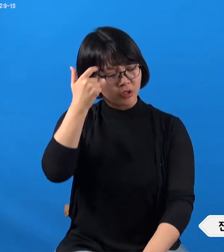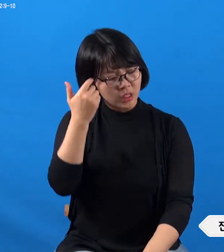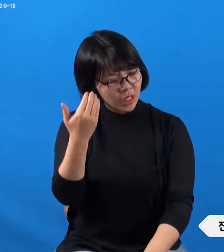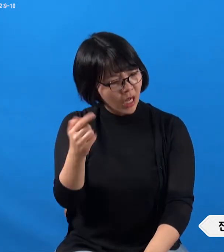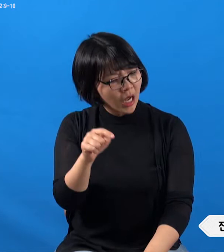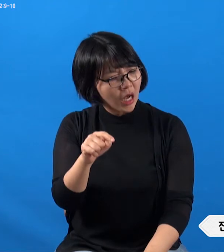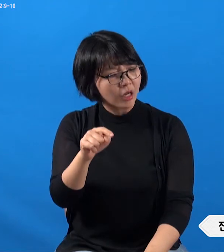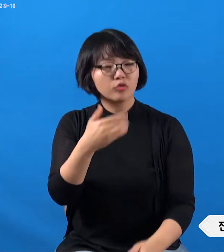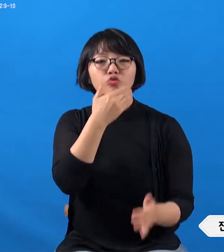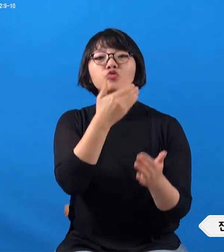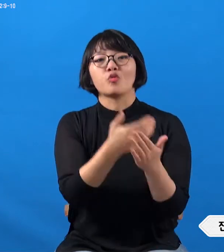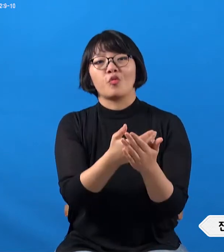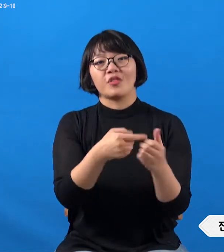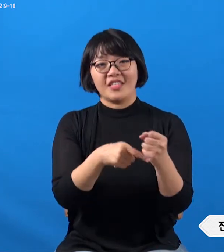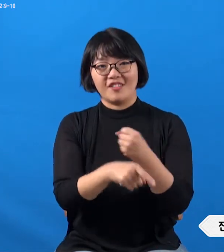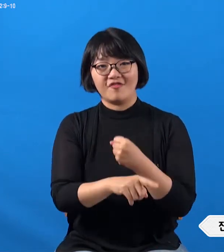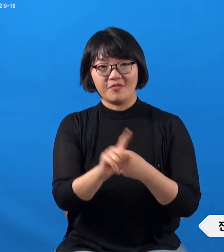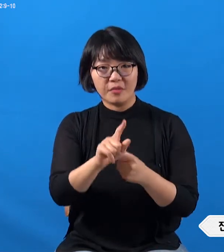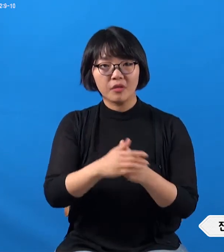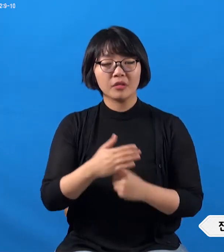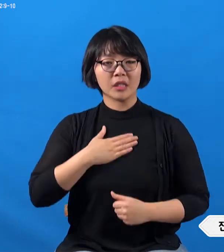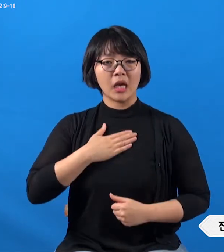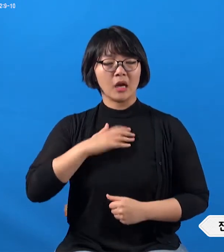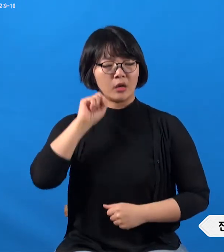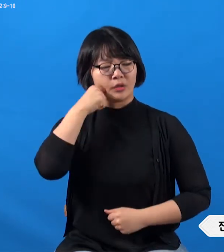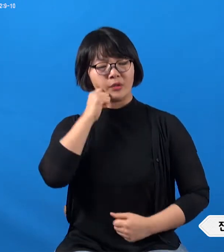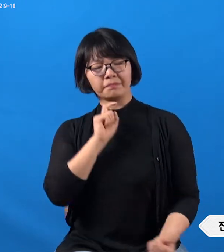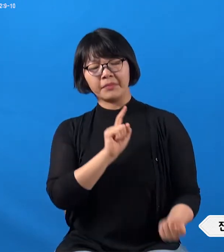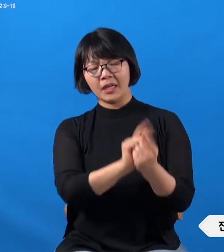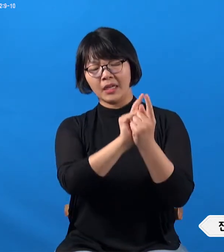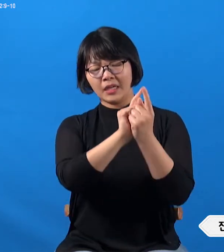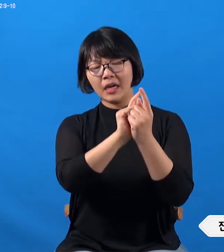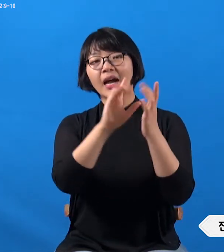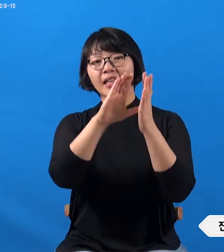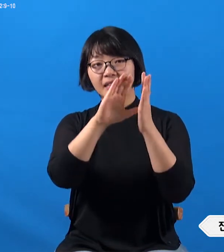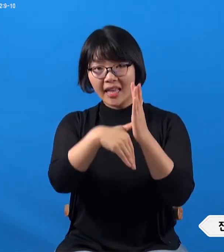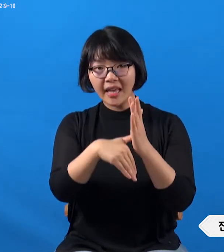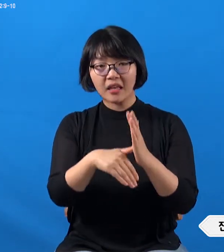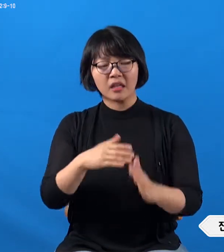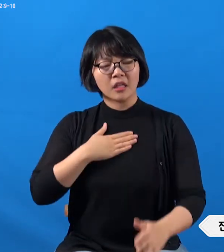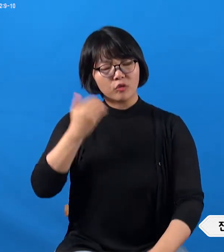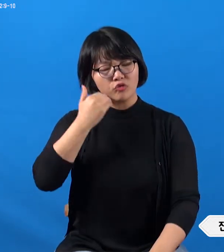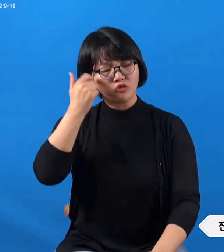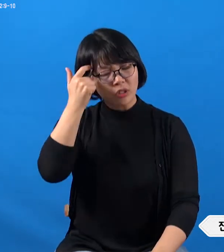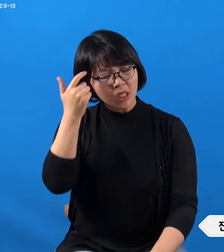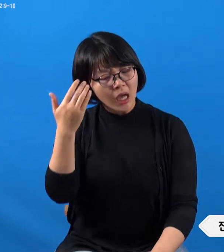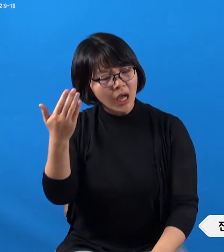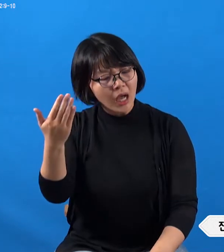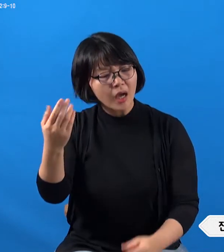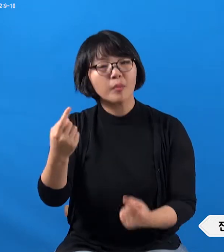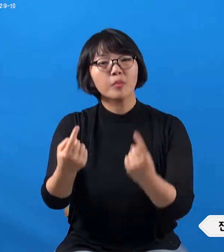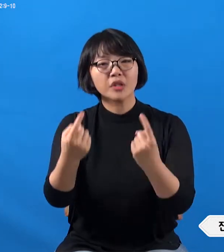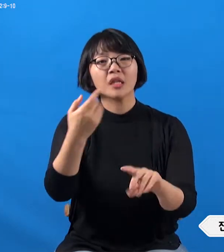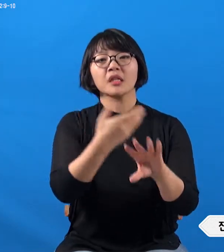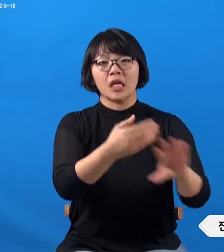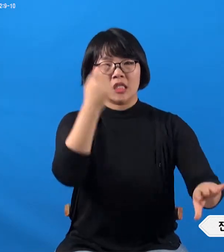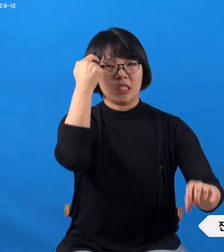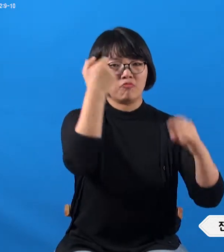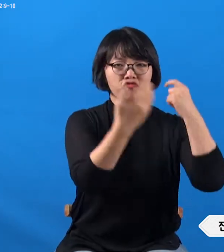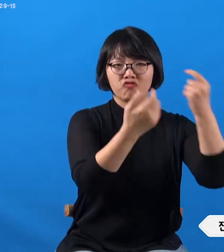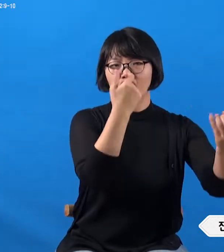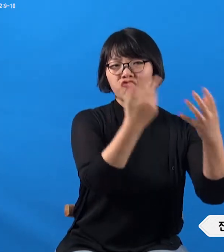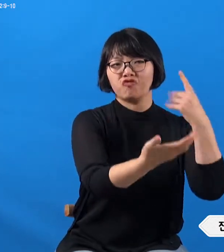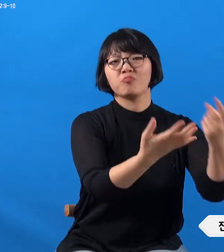이유가 무엇입니까? 힘들고 어려울 때 우리는 이 질문보다는 다른 질문을 더 중요하게 던지기